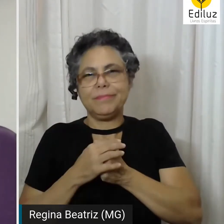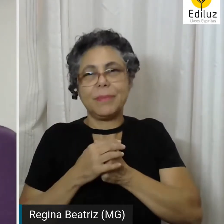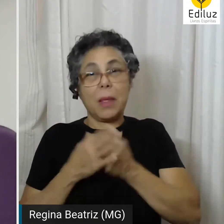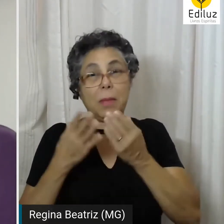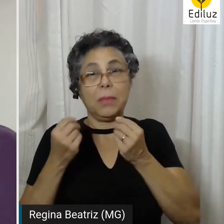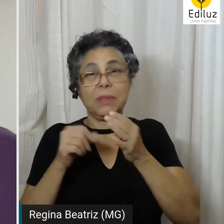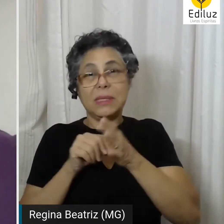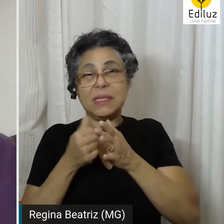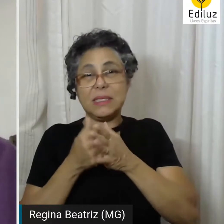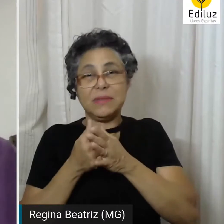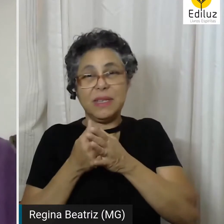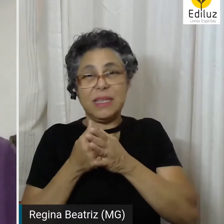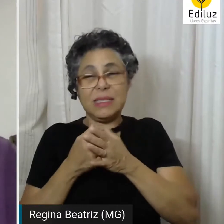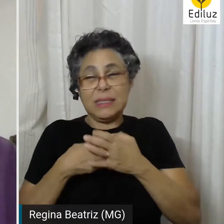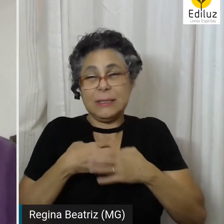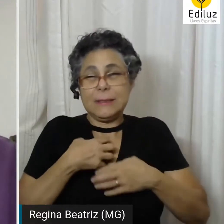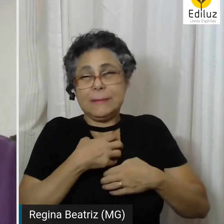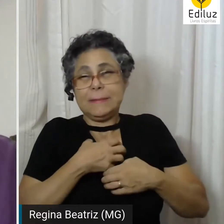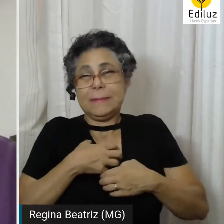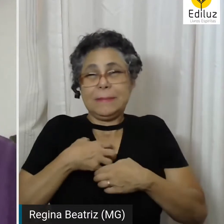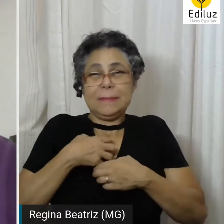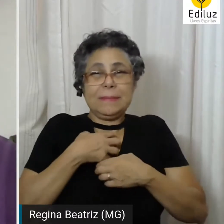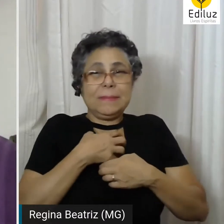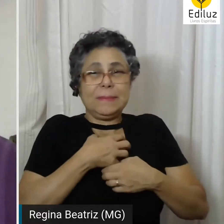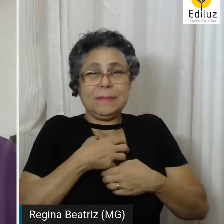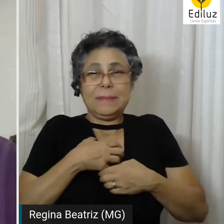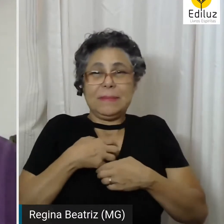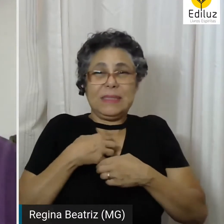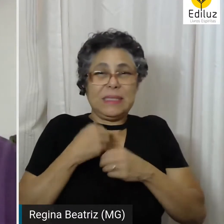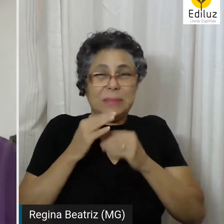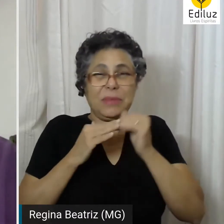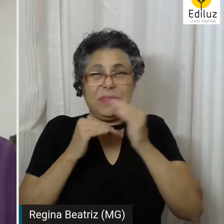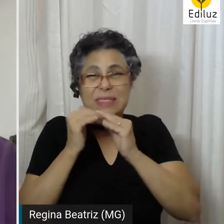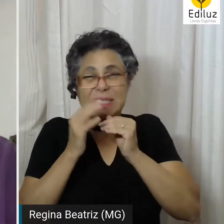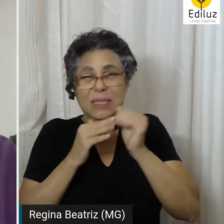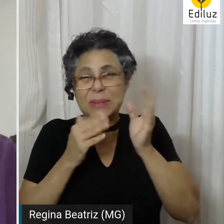Muitas vezes desconfortável no exercício da sua profissão.